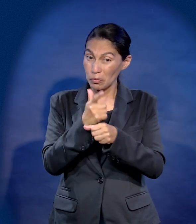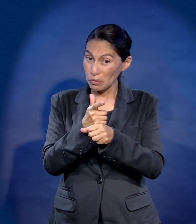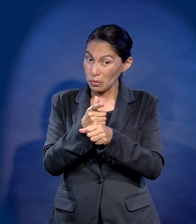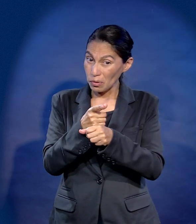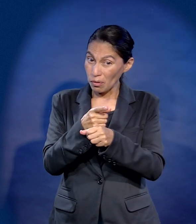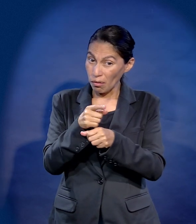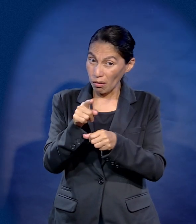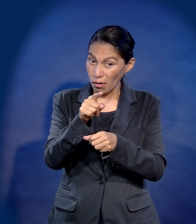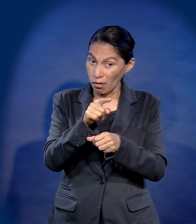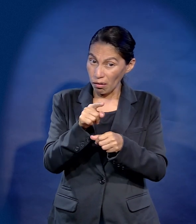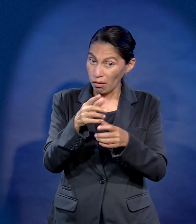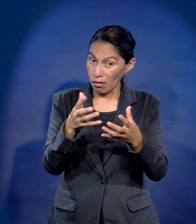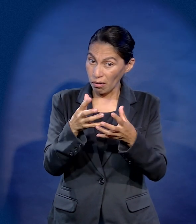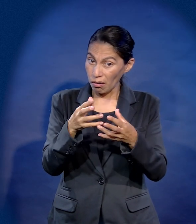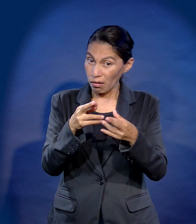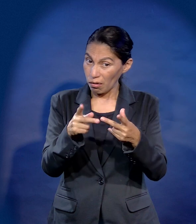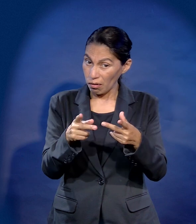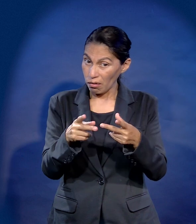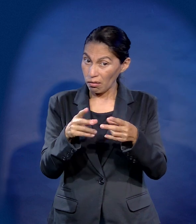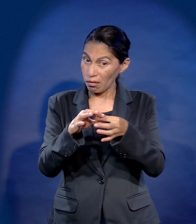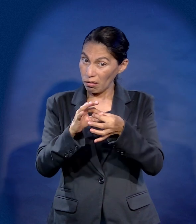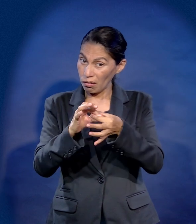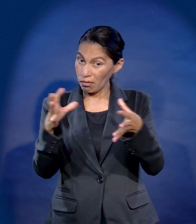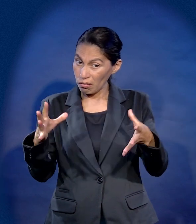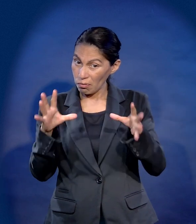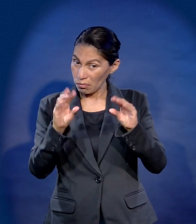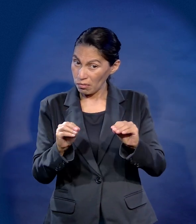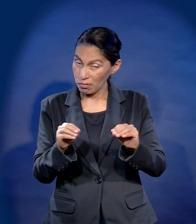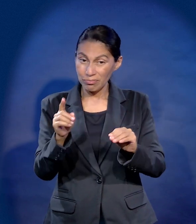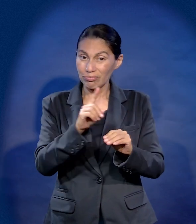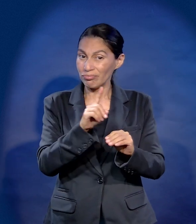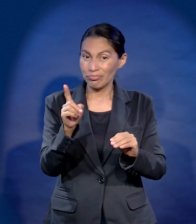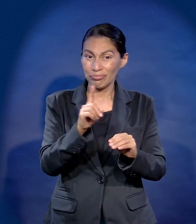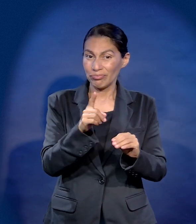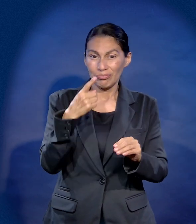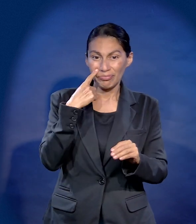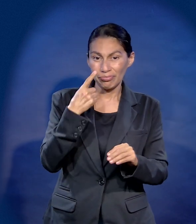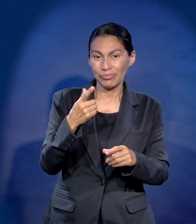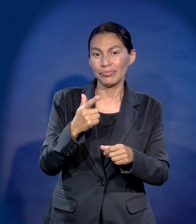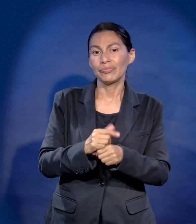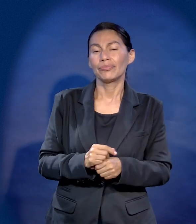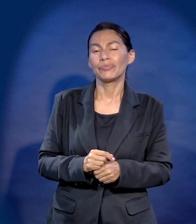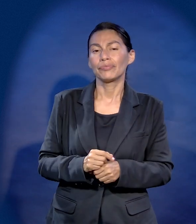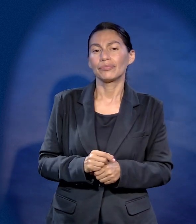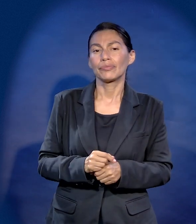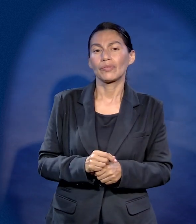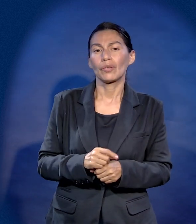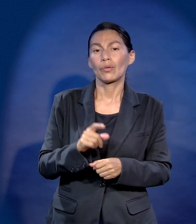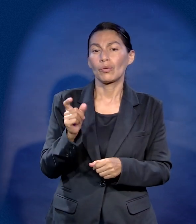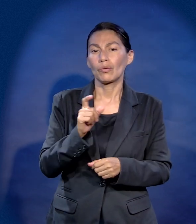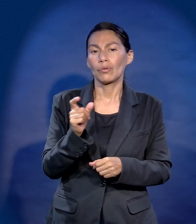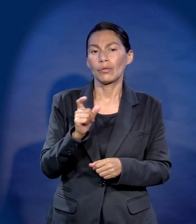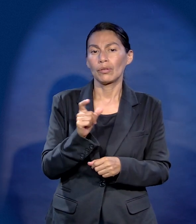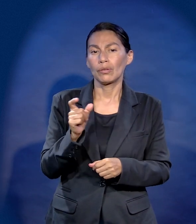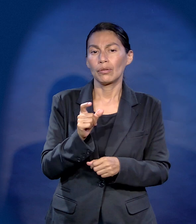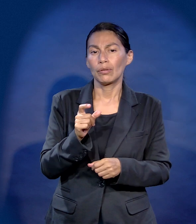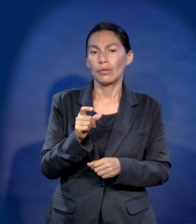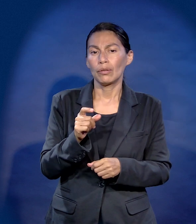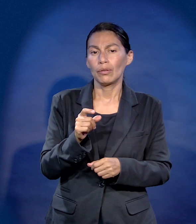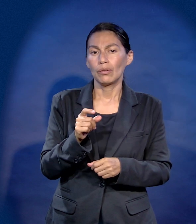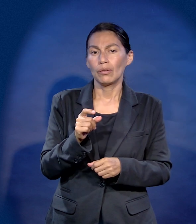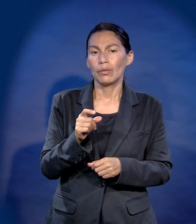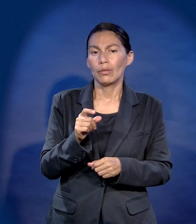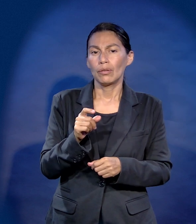que el piloto se había desactivado porque en los aviones que él había volado durante 22 años, cuando el piloto automático